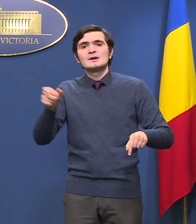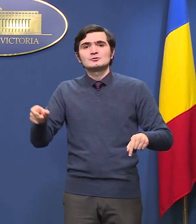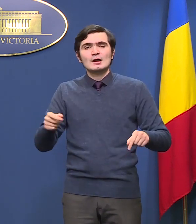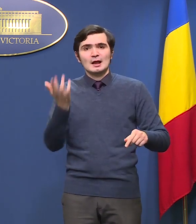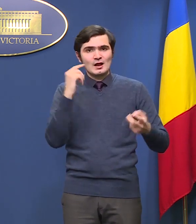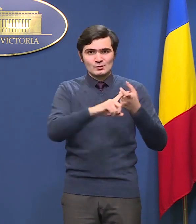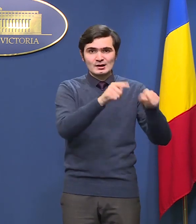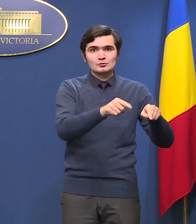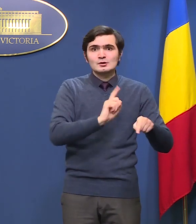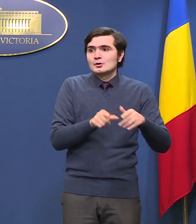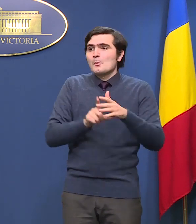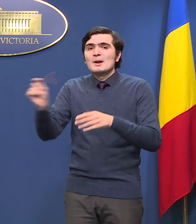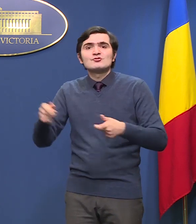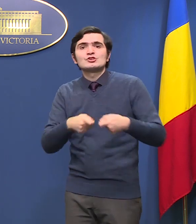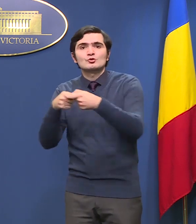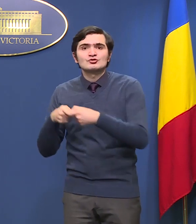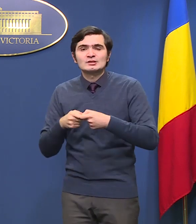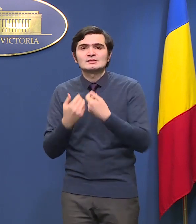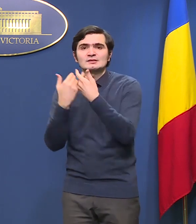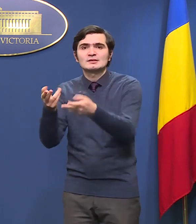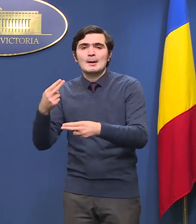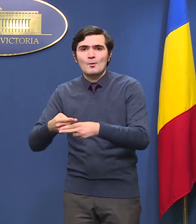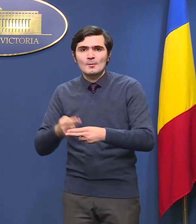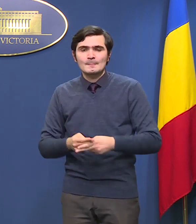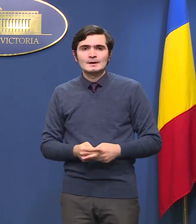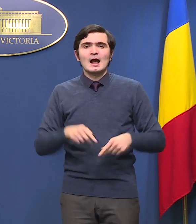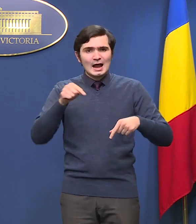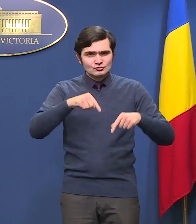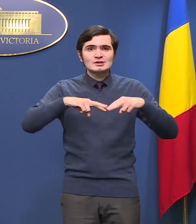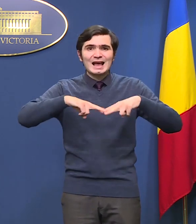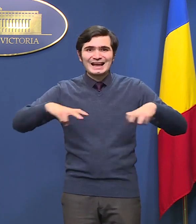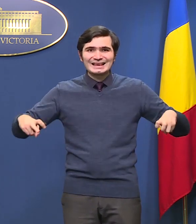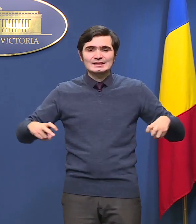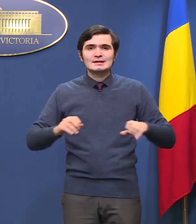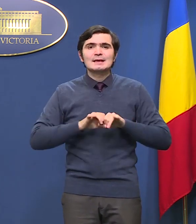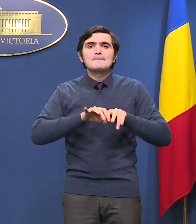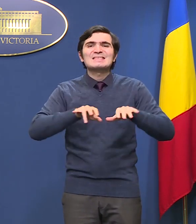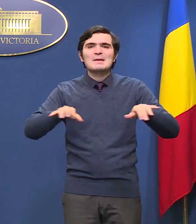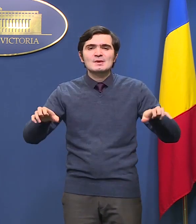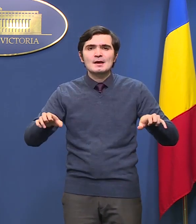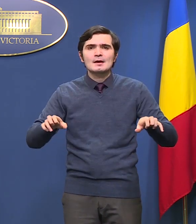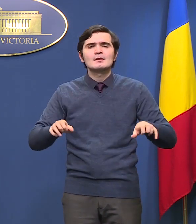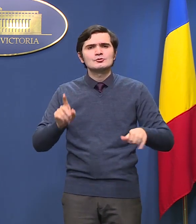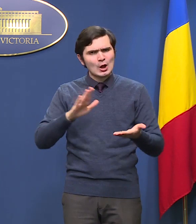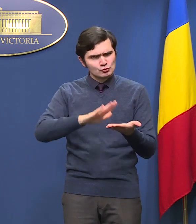către cei apropiați. Anchetele epidemiologice și-au arătat în mare măsură